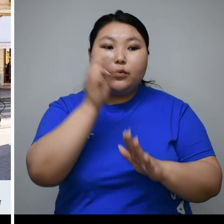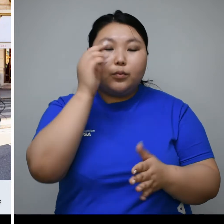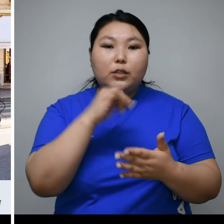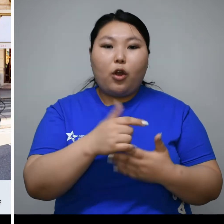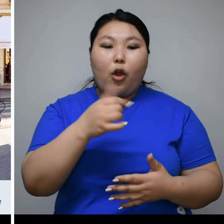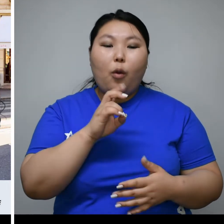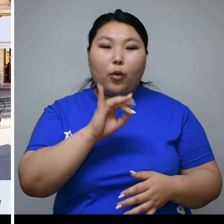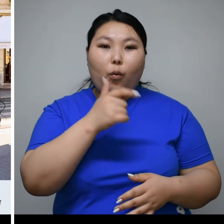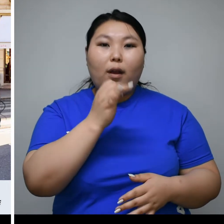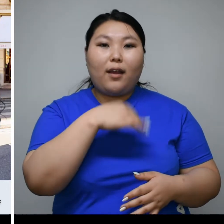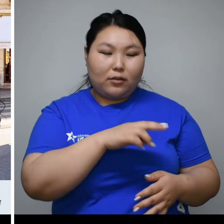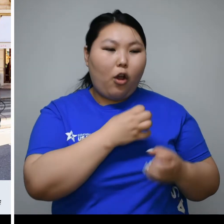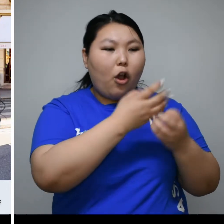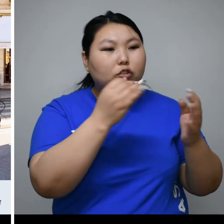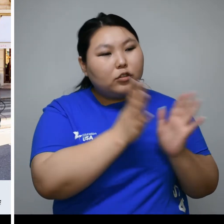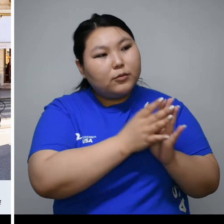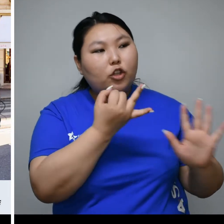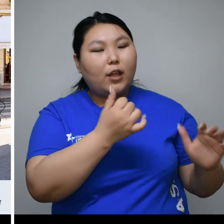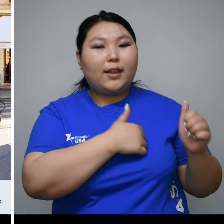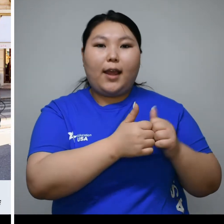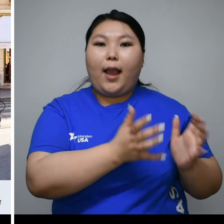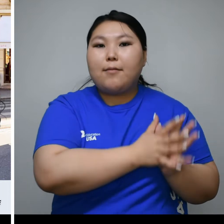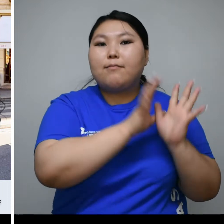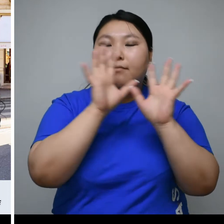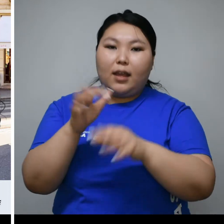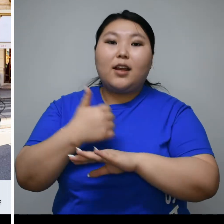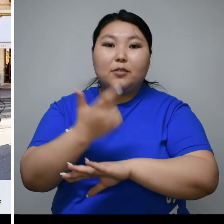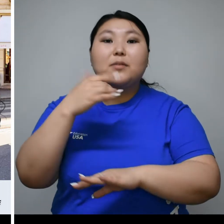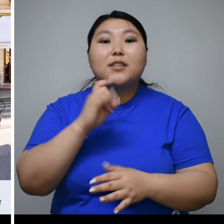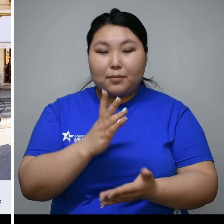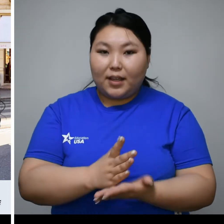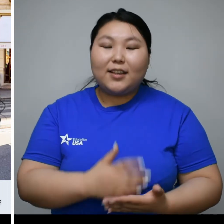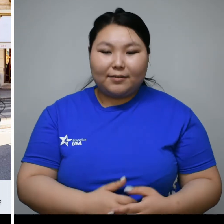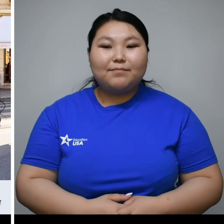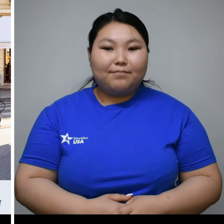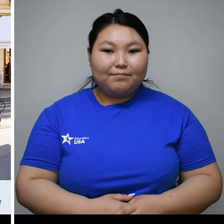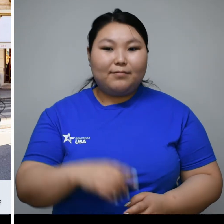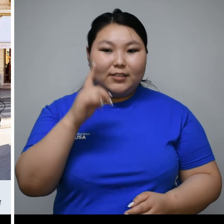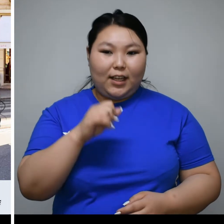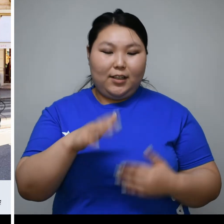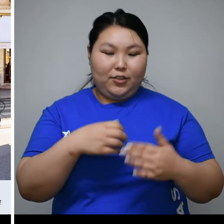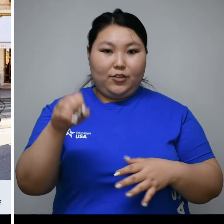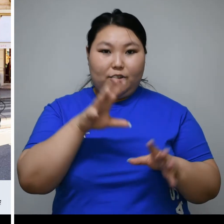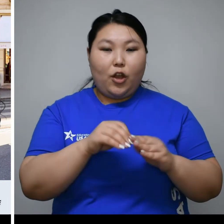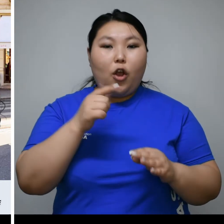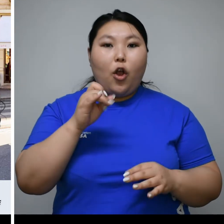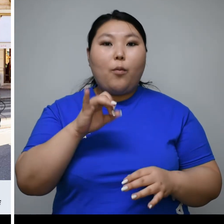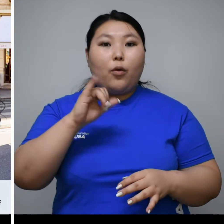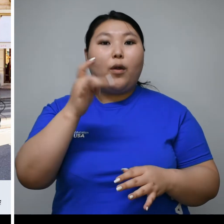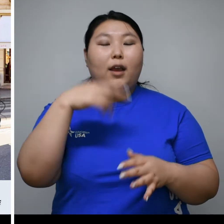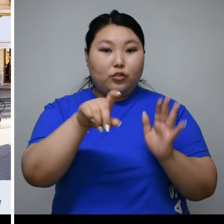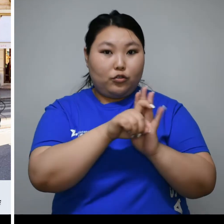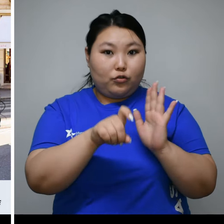исэн Global Yugra-ийнхаа олон орны нийт 7 найзтайгаа хамт аялж исэн байгаа. За ерөнхийдөө ингээд Global